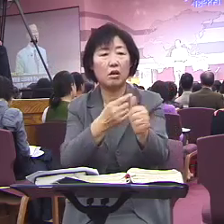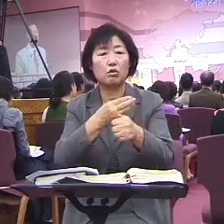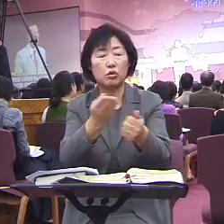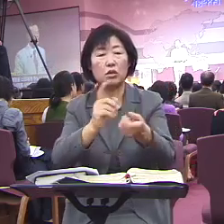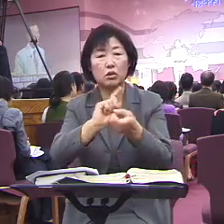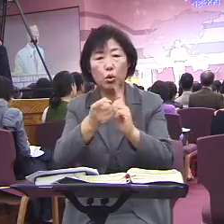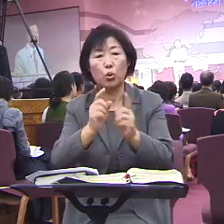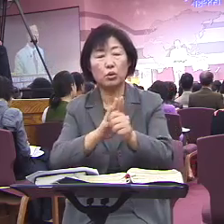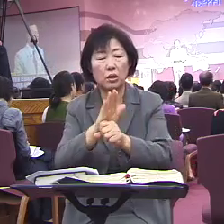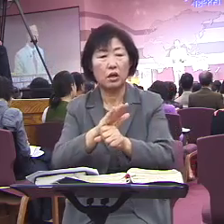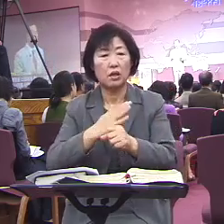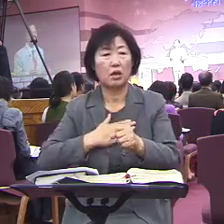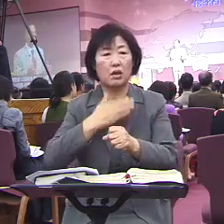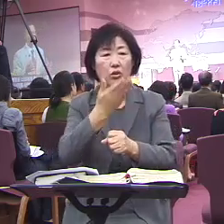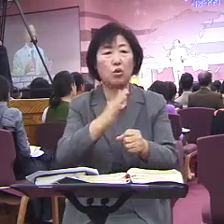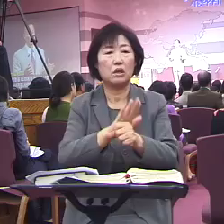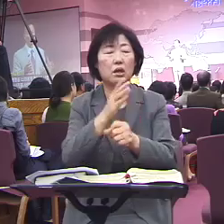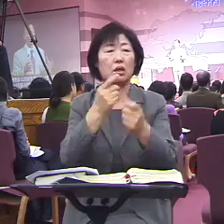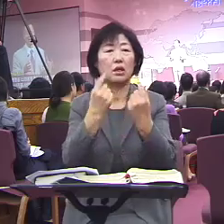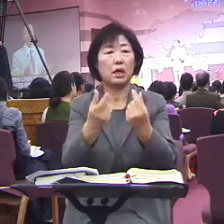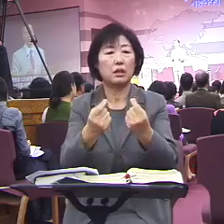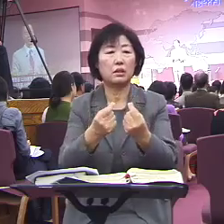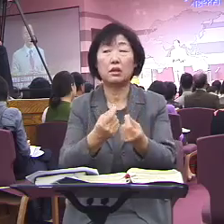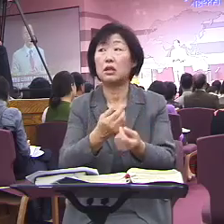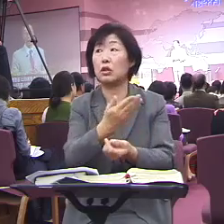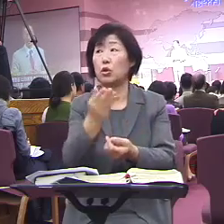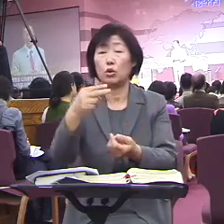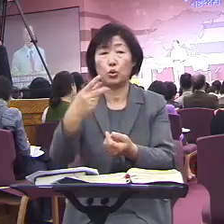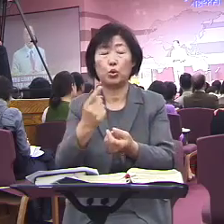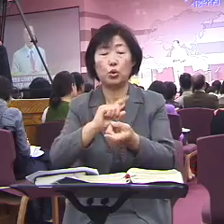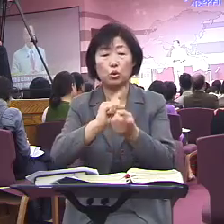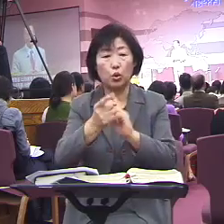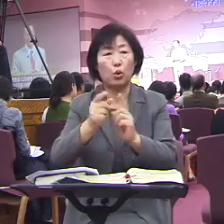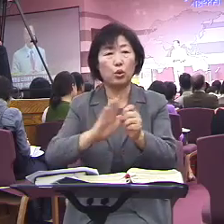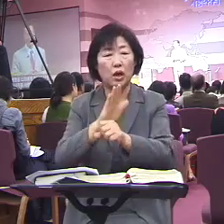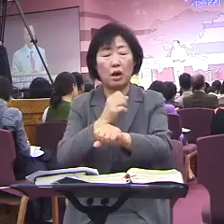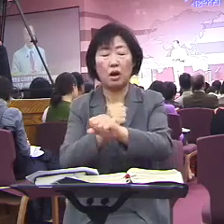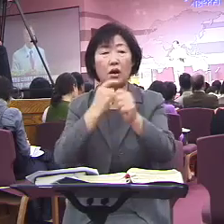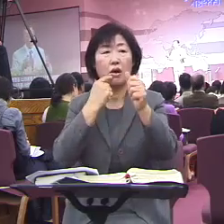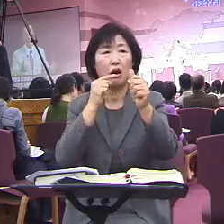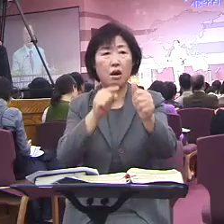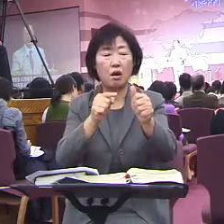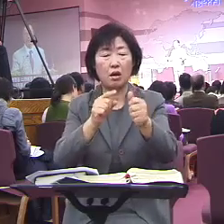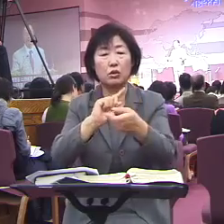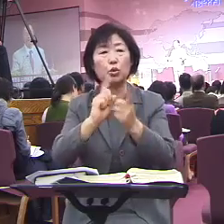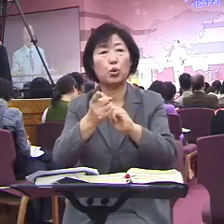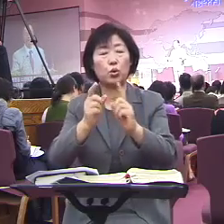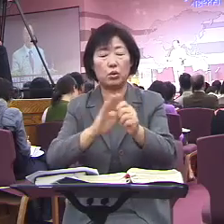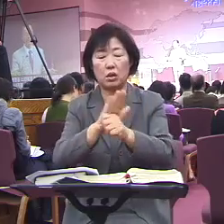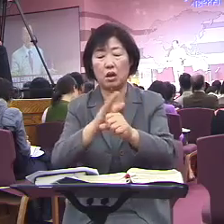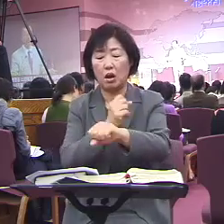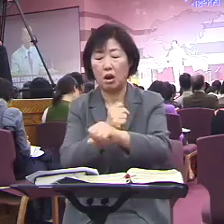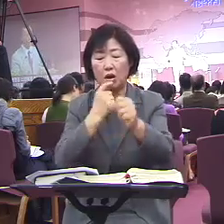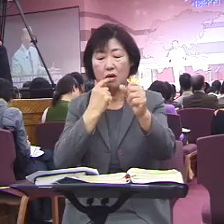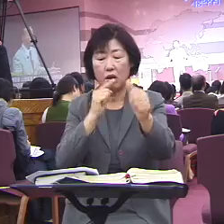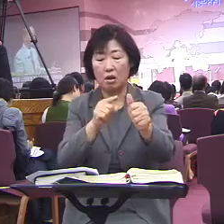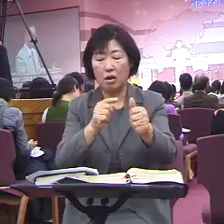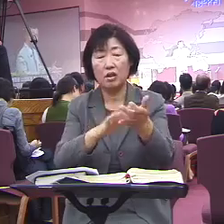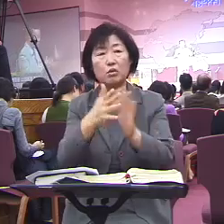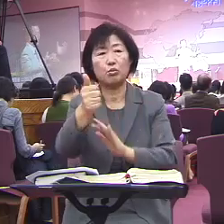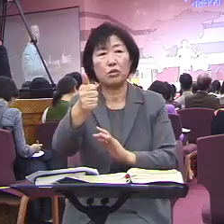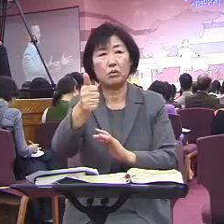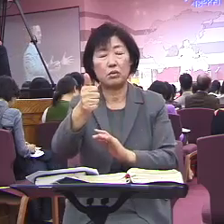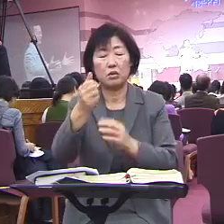내가 너희를 사랑한 것 같이 너희도 서로 사랑하라고 말씀을 하십니다. 서로 사랑하라. 예수님이